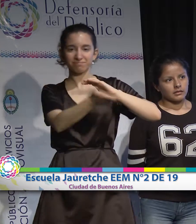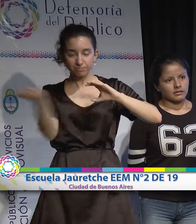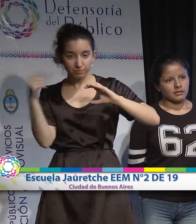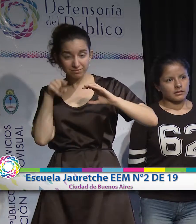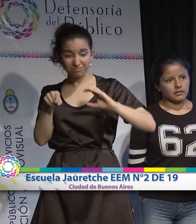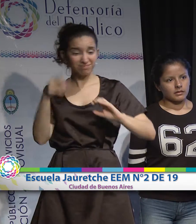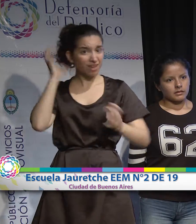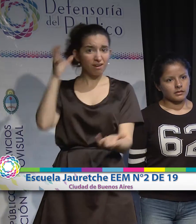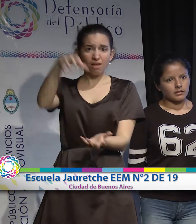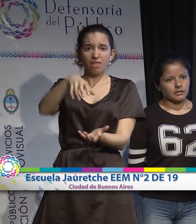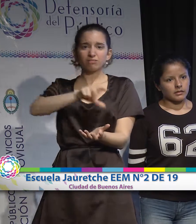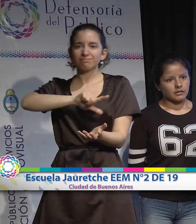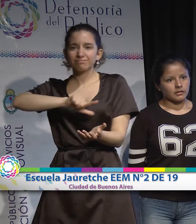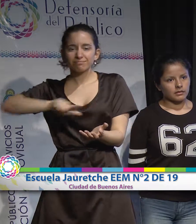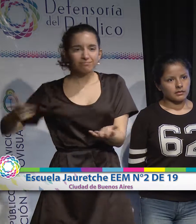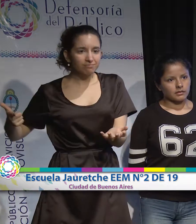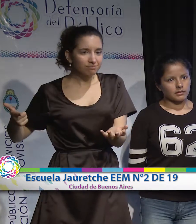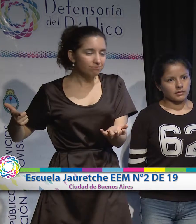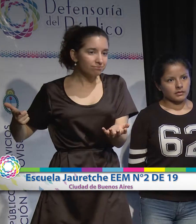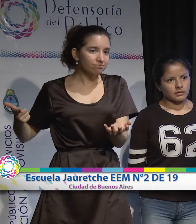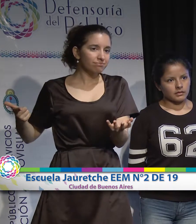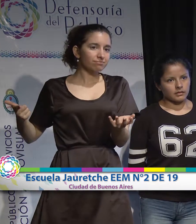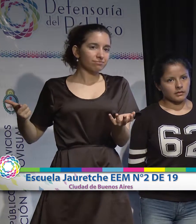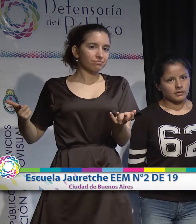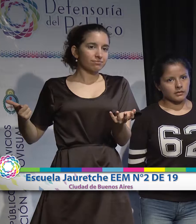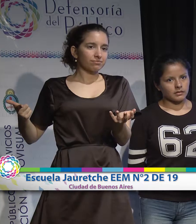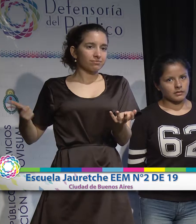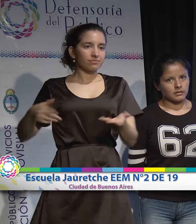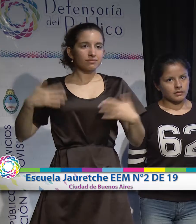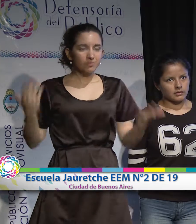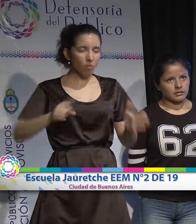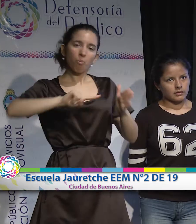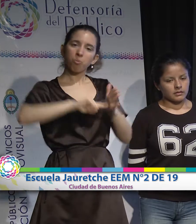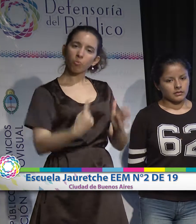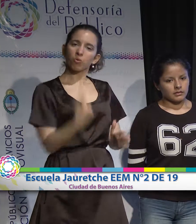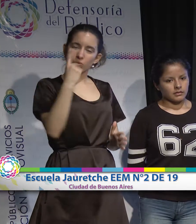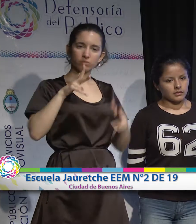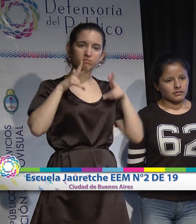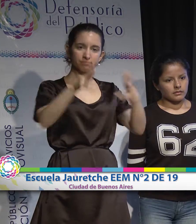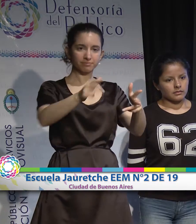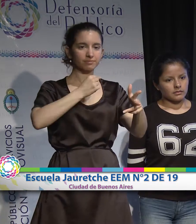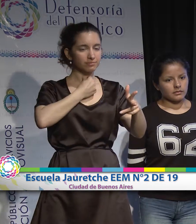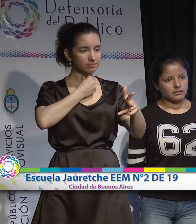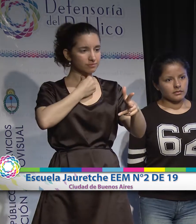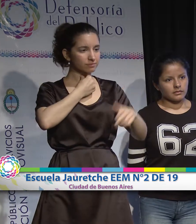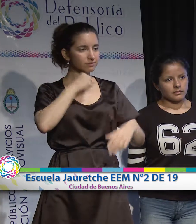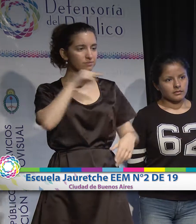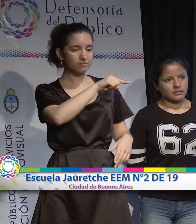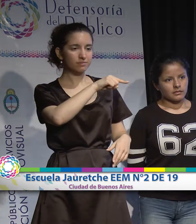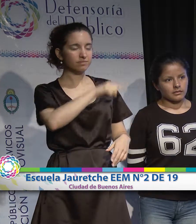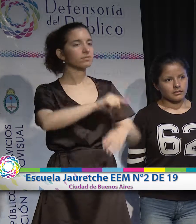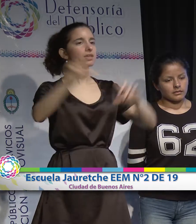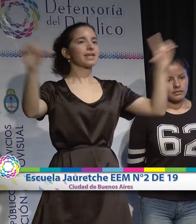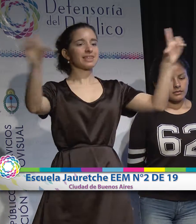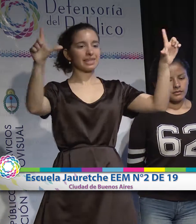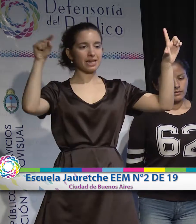radios en la escuela. No, y en uno de los puntos que queríamos enmarcar es de los medios de comunicación, de la